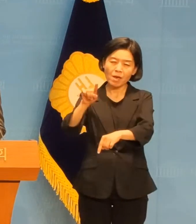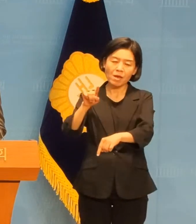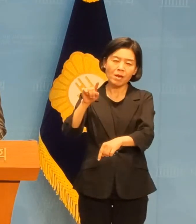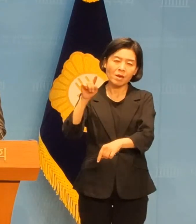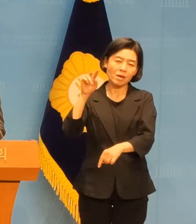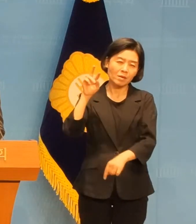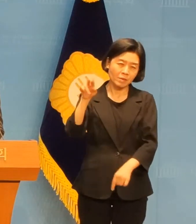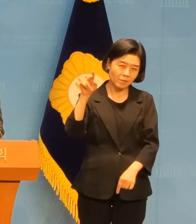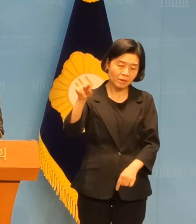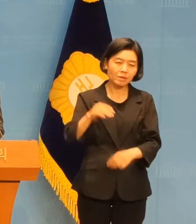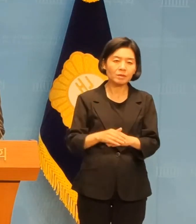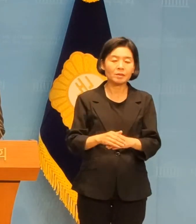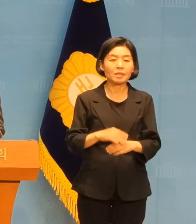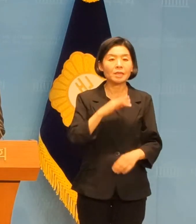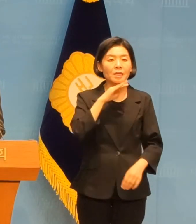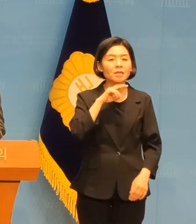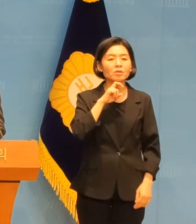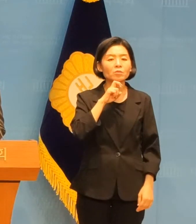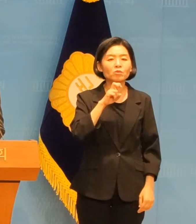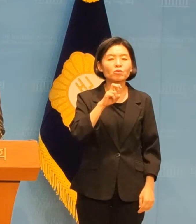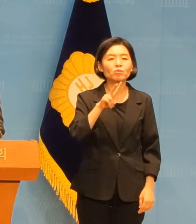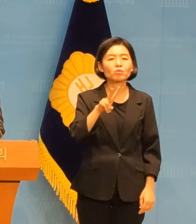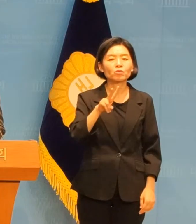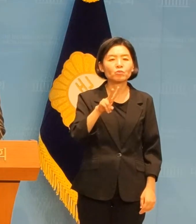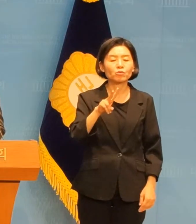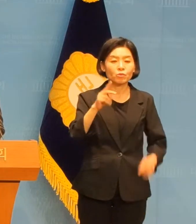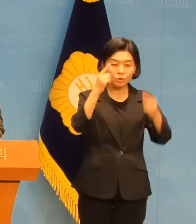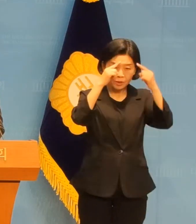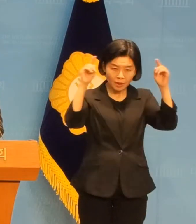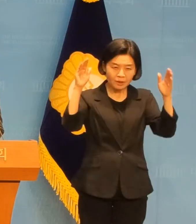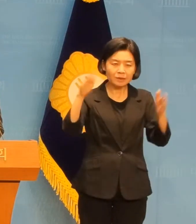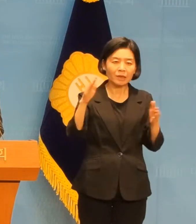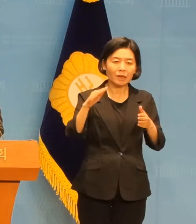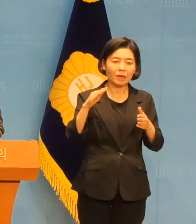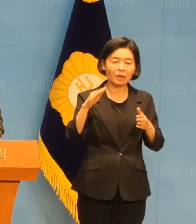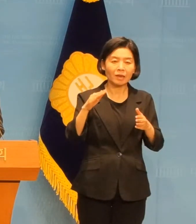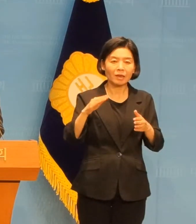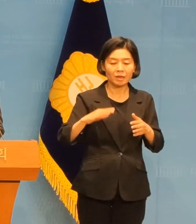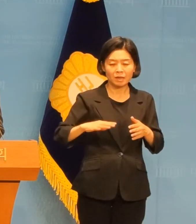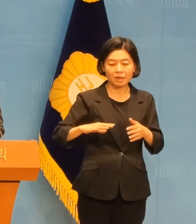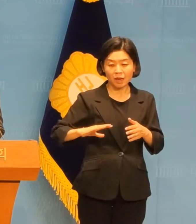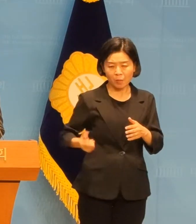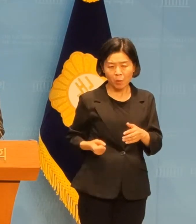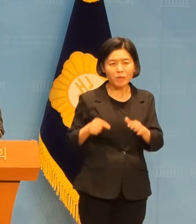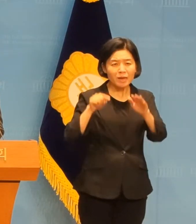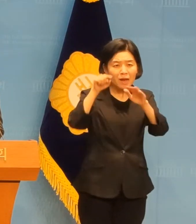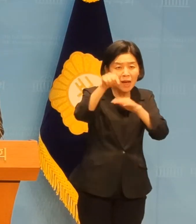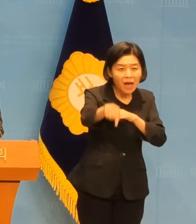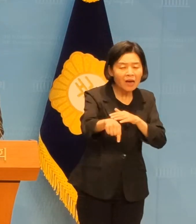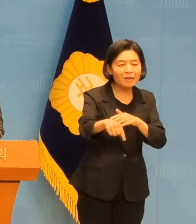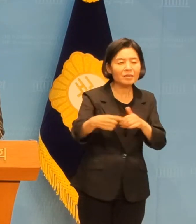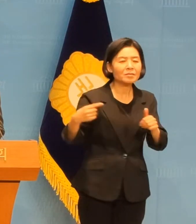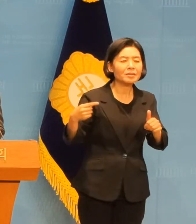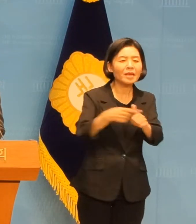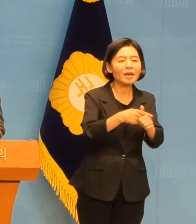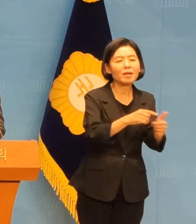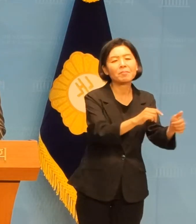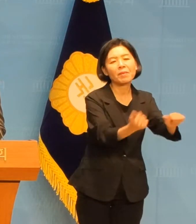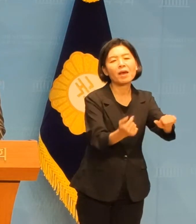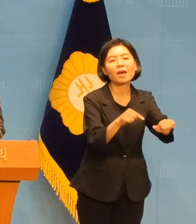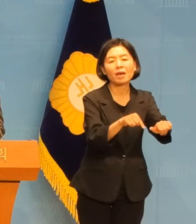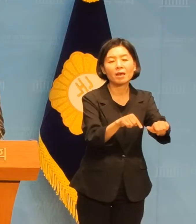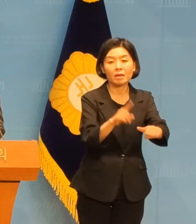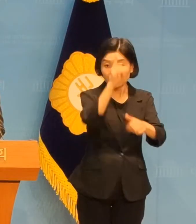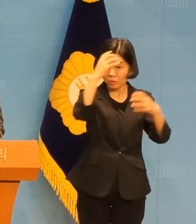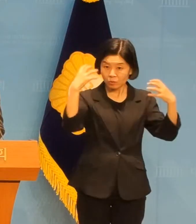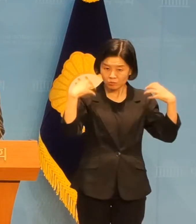22살 우리나라 대학생이 범죄 조직의 고문 끝에 캄보디아에서 살해당했습니다. 정부는